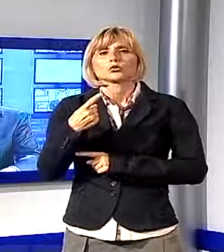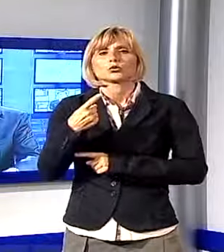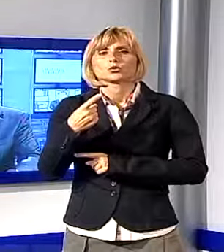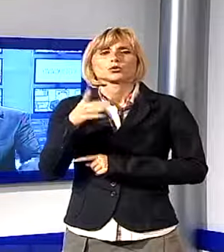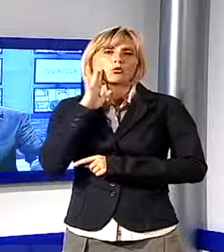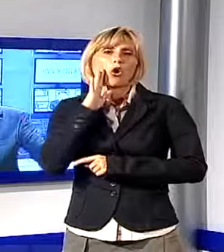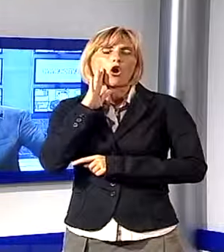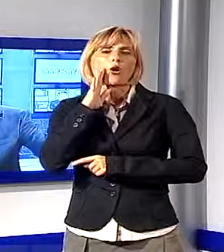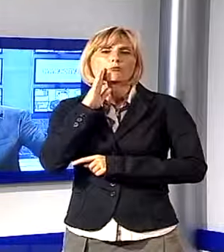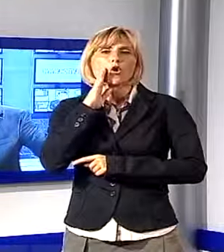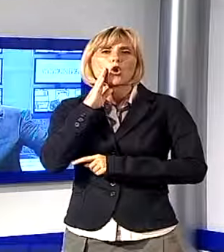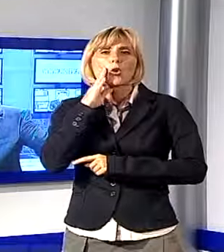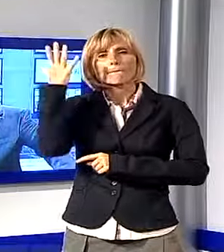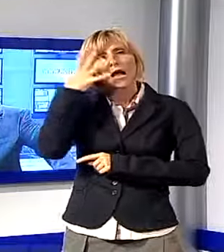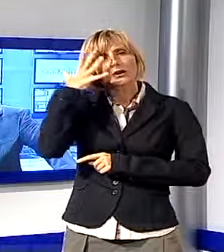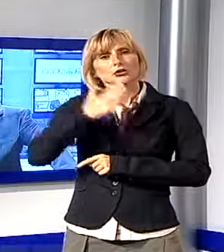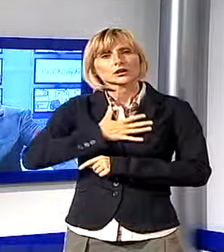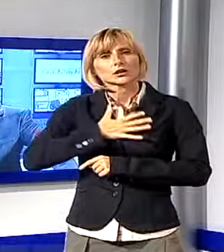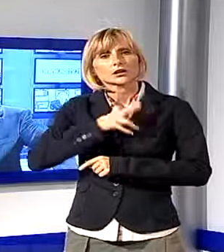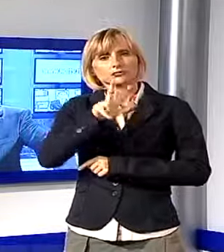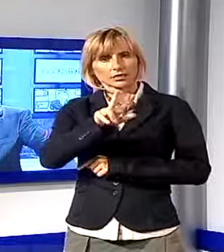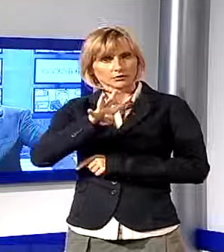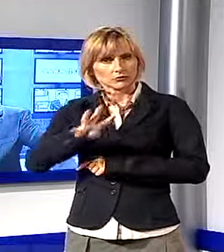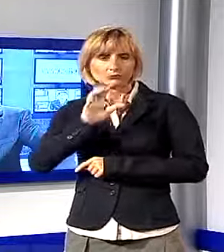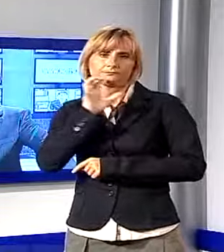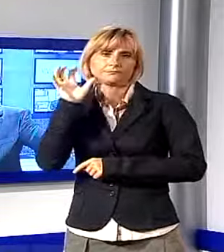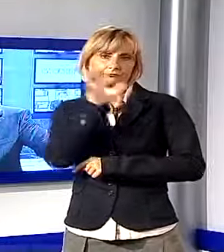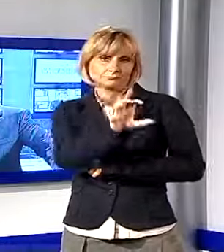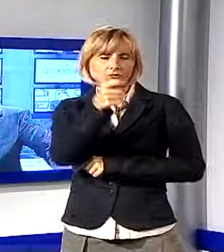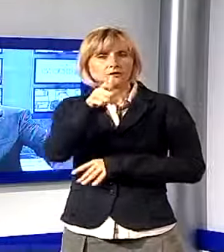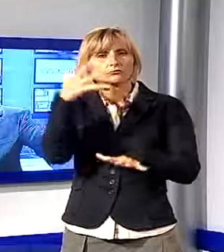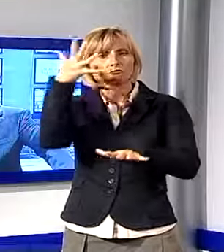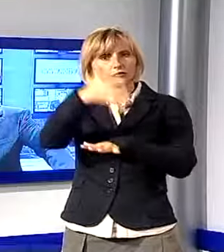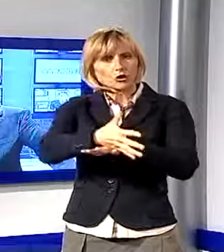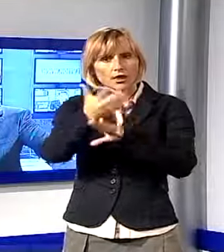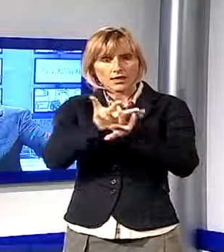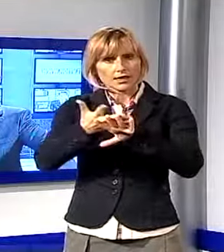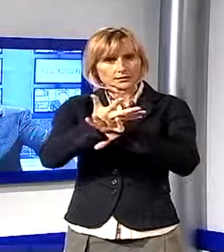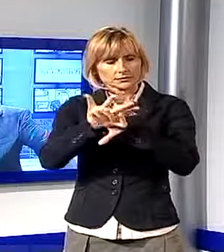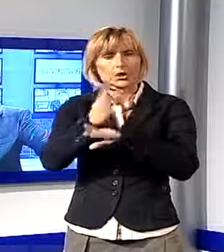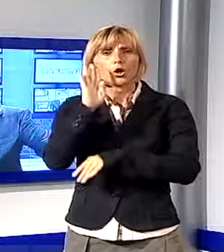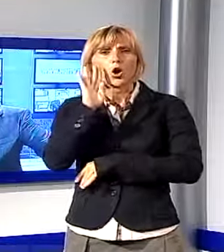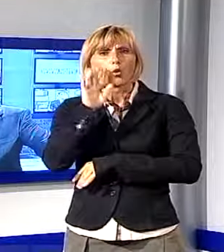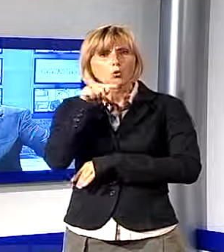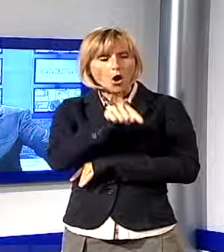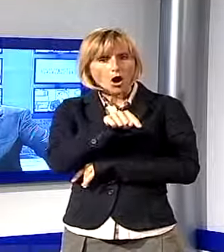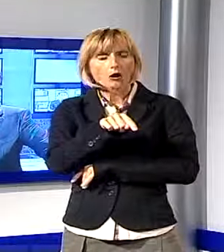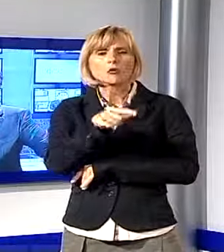34 anni, residente a Borgamozzano, è stato denunciato per violenza sessuale. L'uomo, secondo l'accusa, avrebbe aggredito